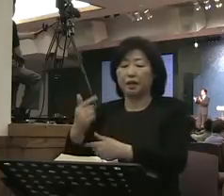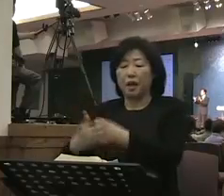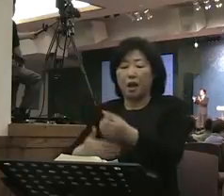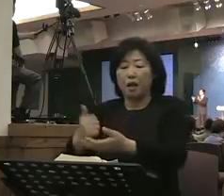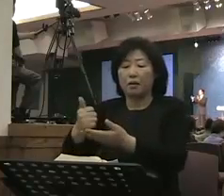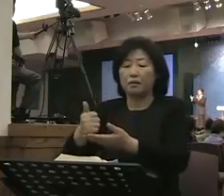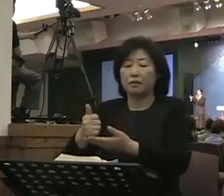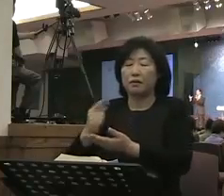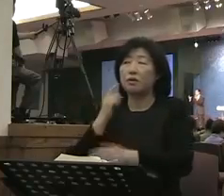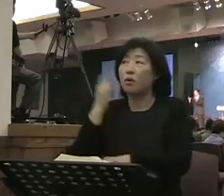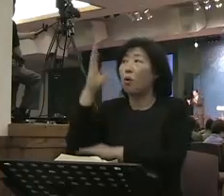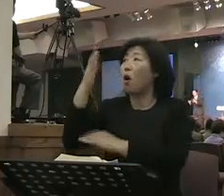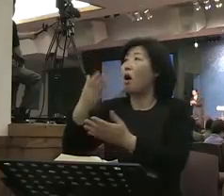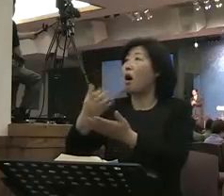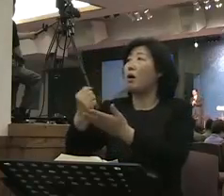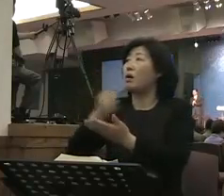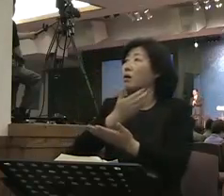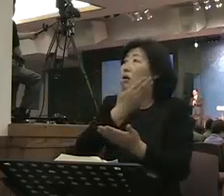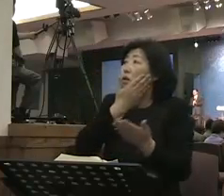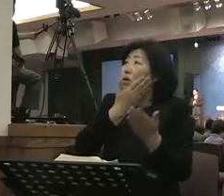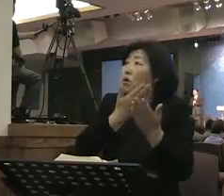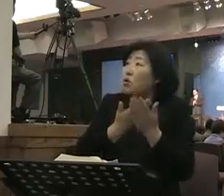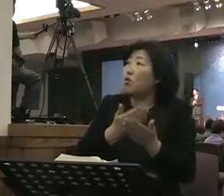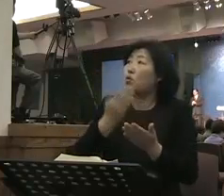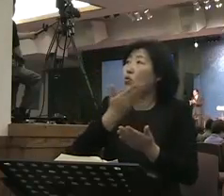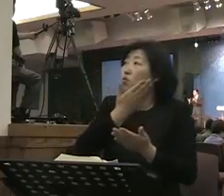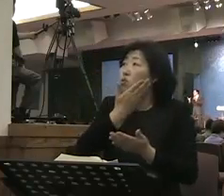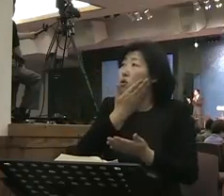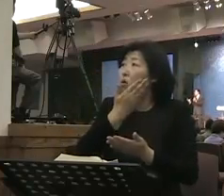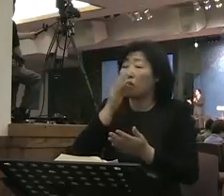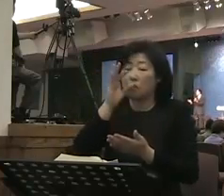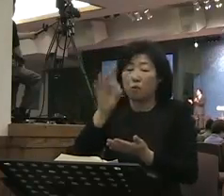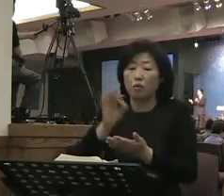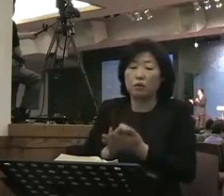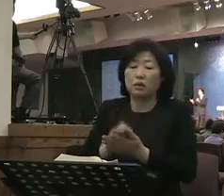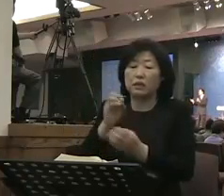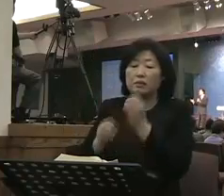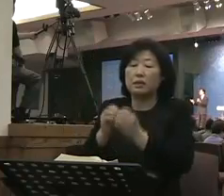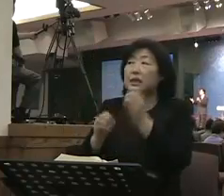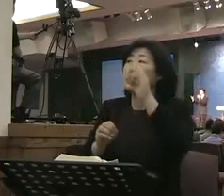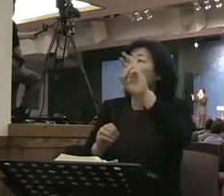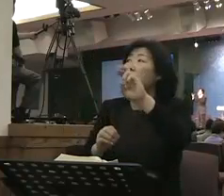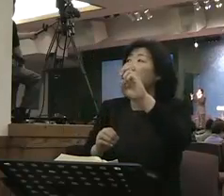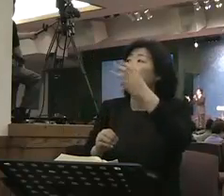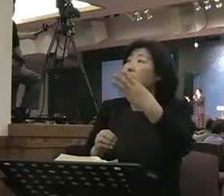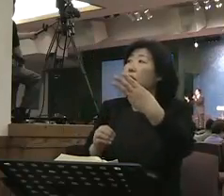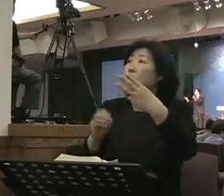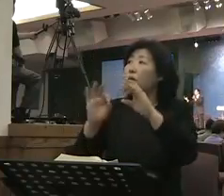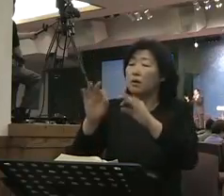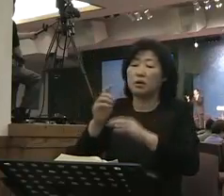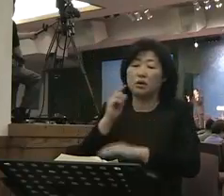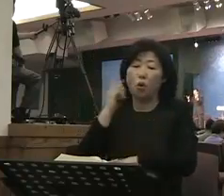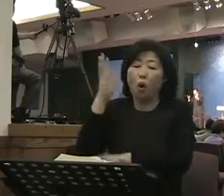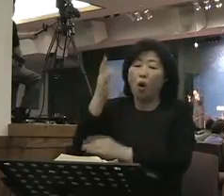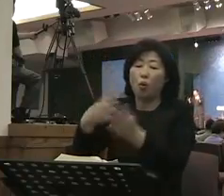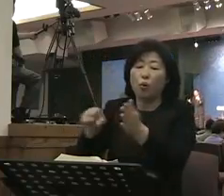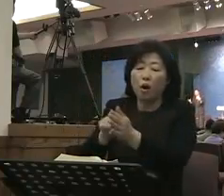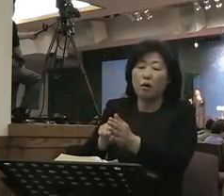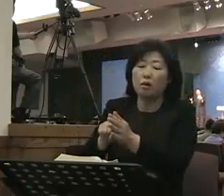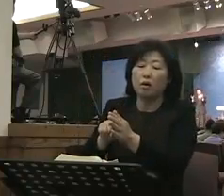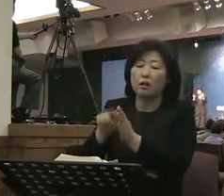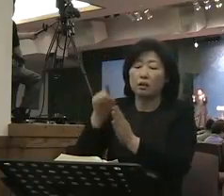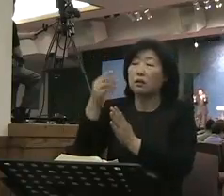하나님께서는 당신의 영광을 가장 귀하게 보십니다. 시편 23편을 보아도 하나님은 그 영광을 위하여